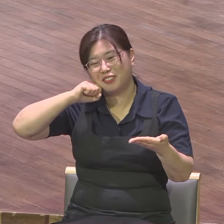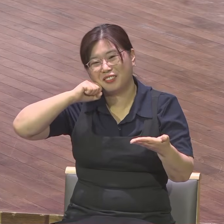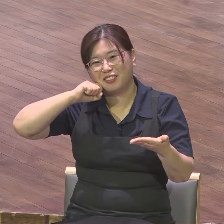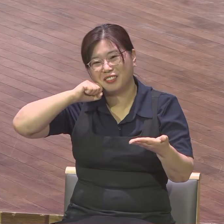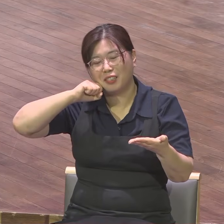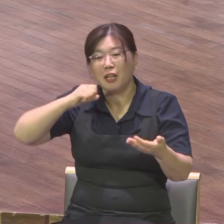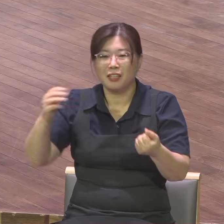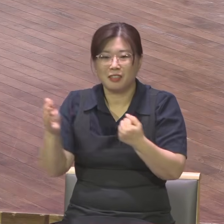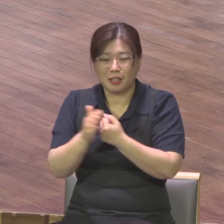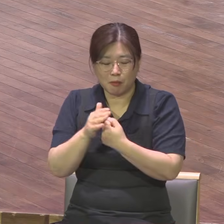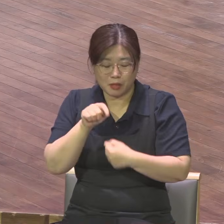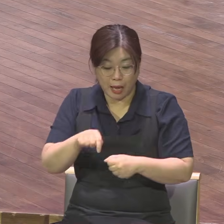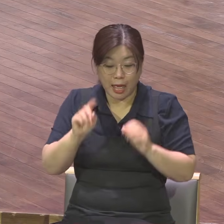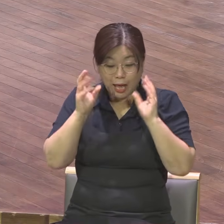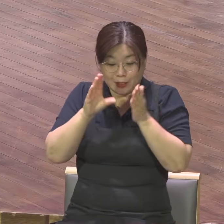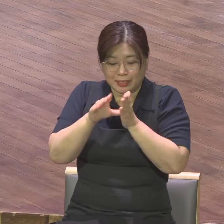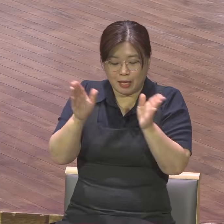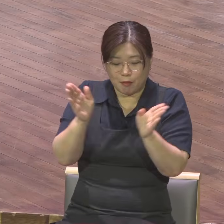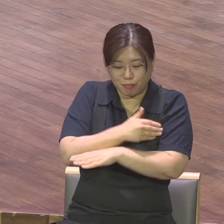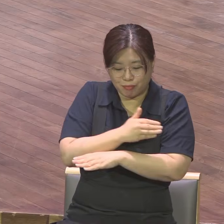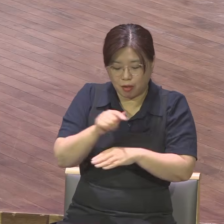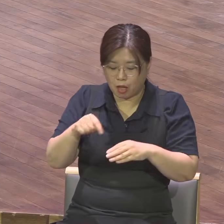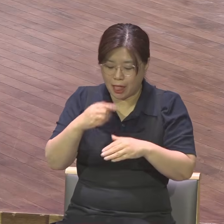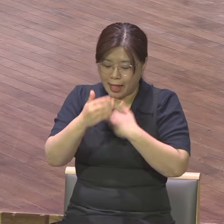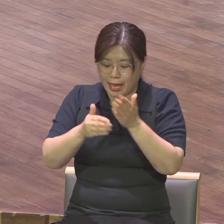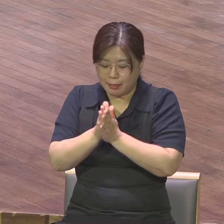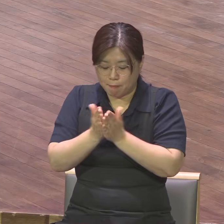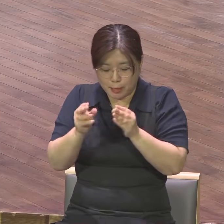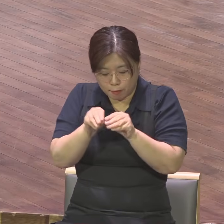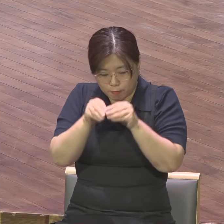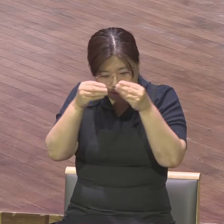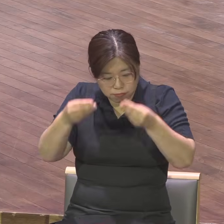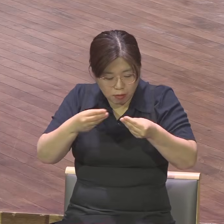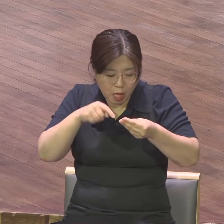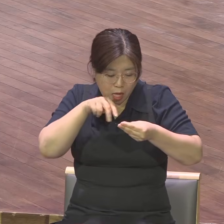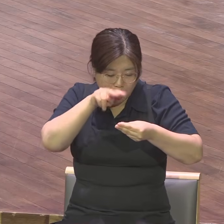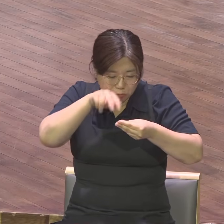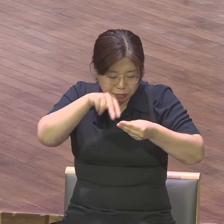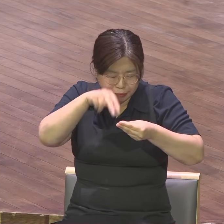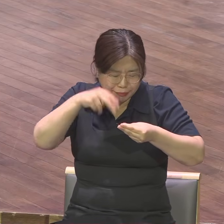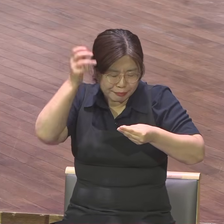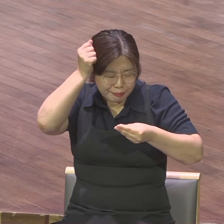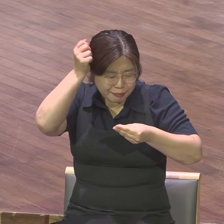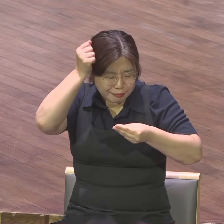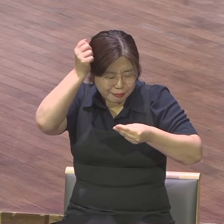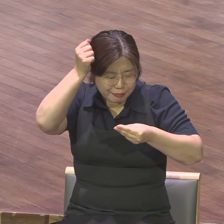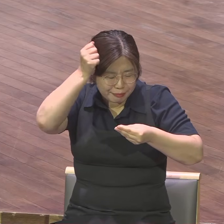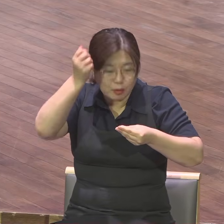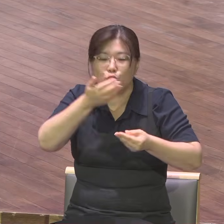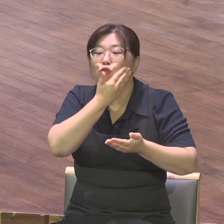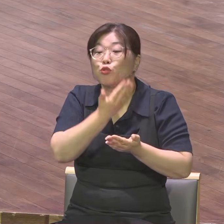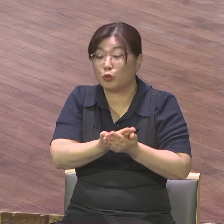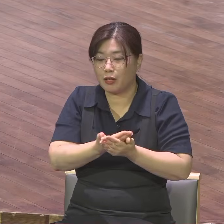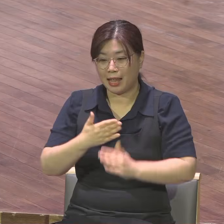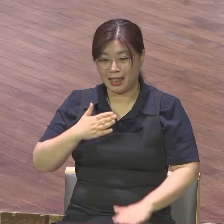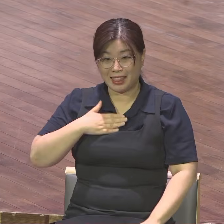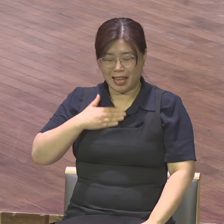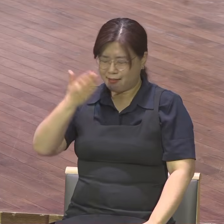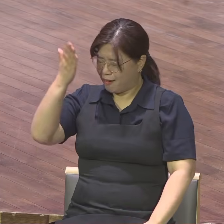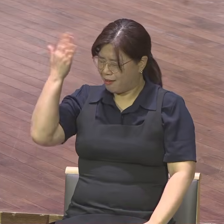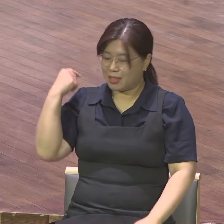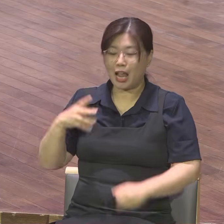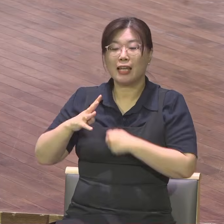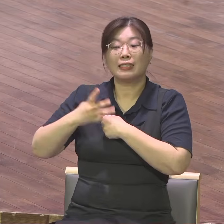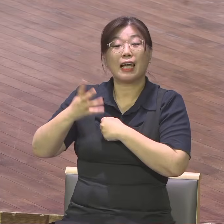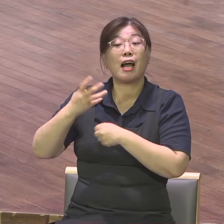어려서부터 성경 암송을 해놓는 거 굉장히 중요합니다. 저는 초등학교 4학년 때 한 거 지금도